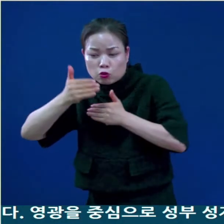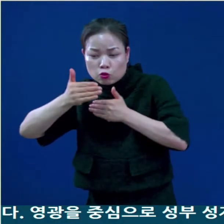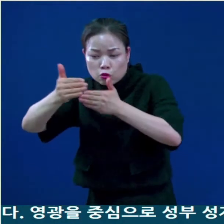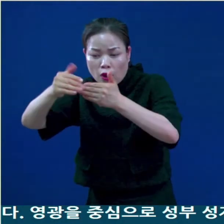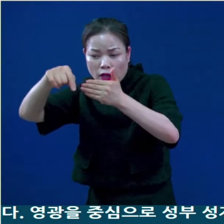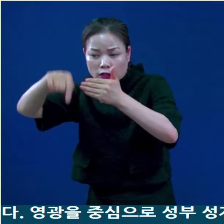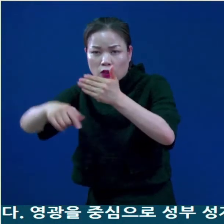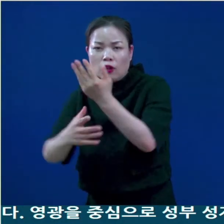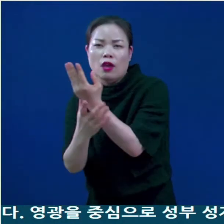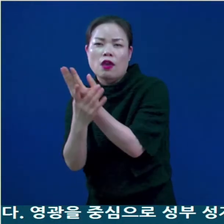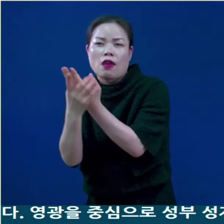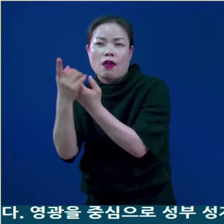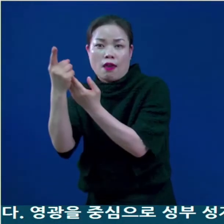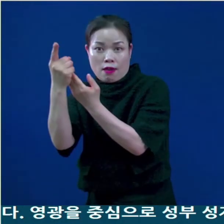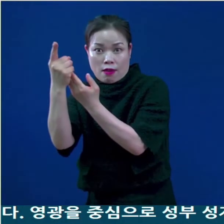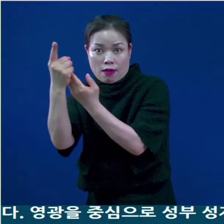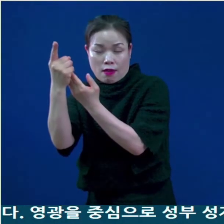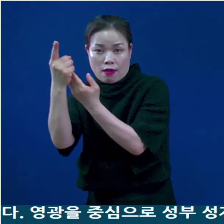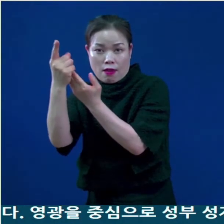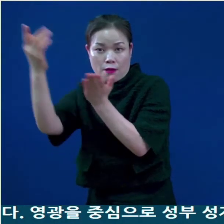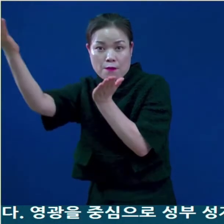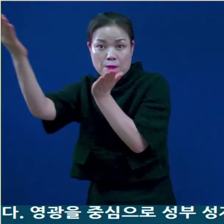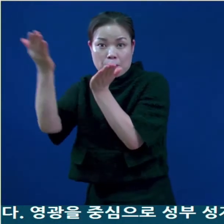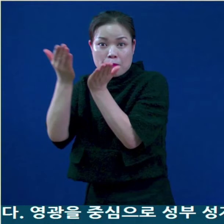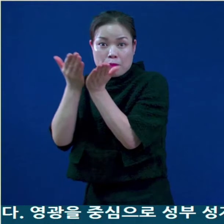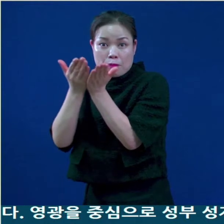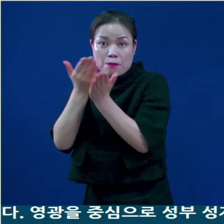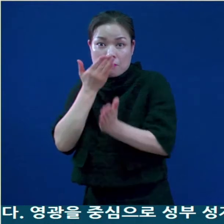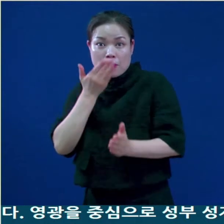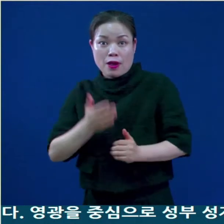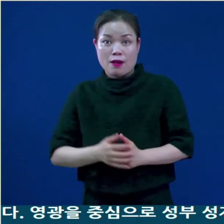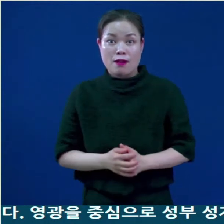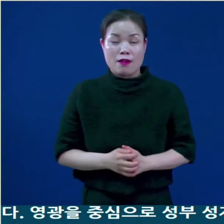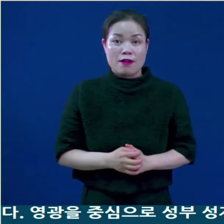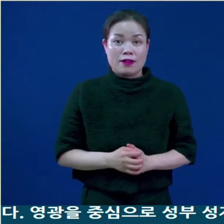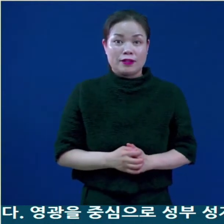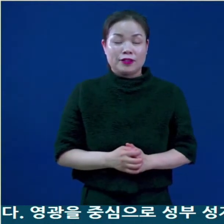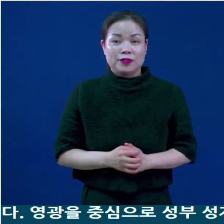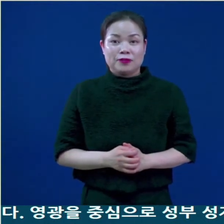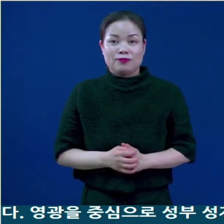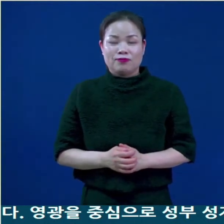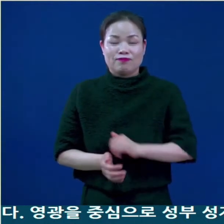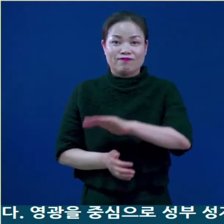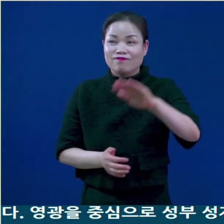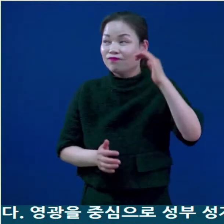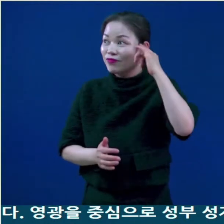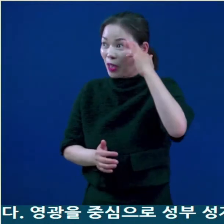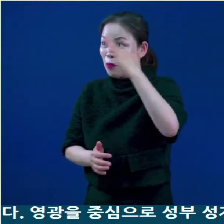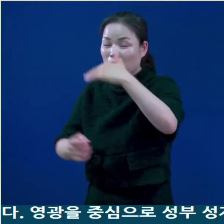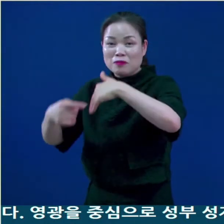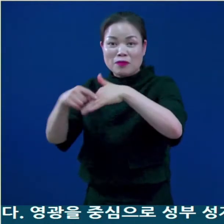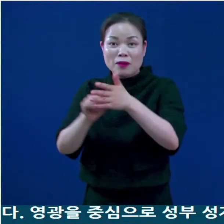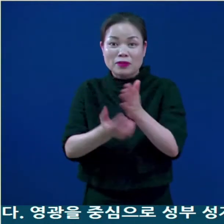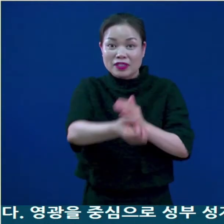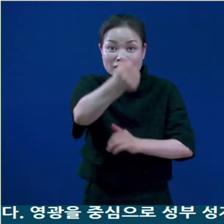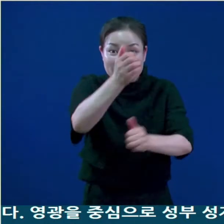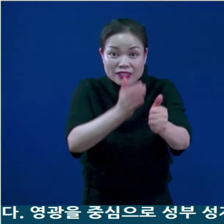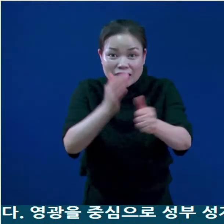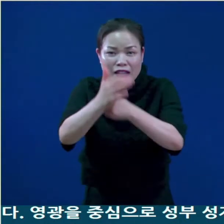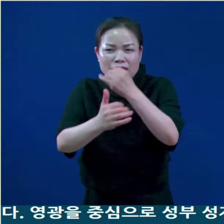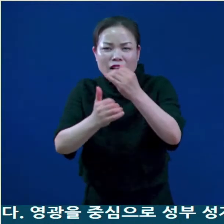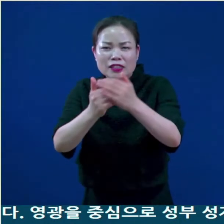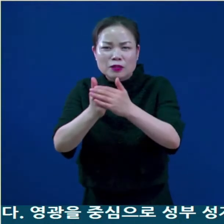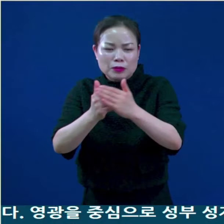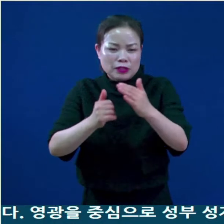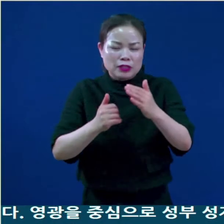하나 되며 일치를 느낄 수 있습니다. 자, 그럼 우리가 또 사모해야 되겠죠. 우리 가정에 하나님의